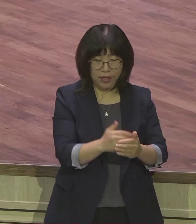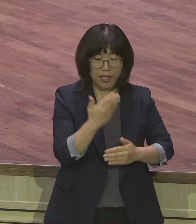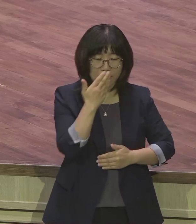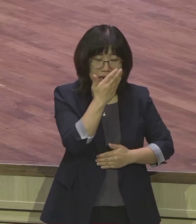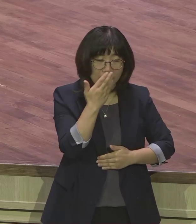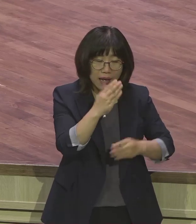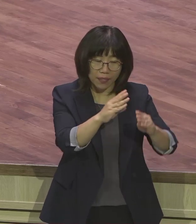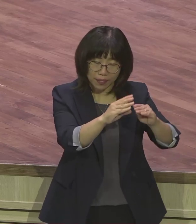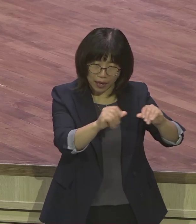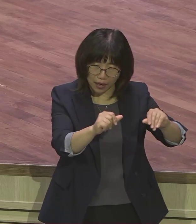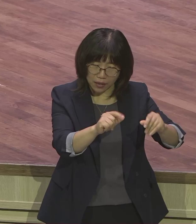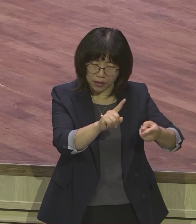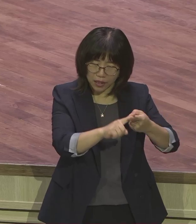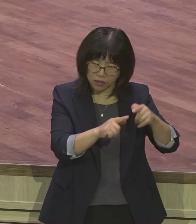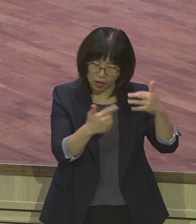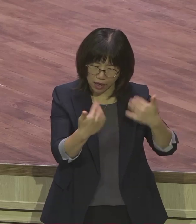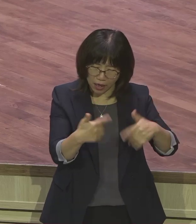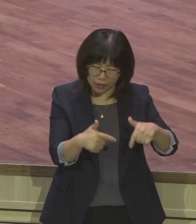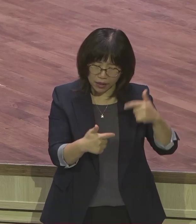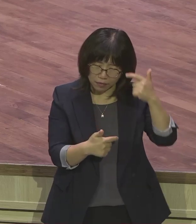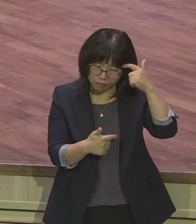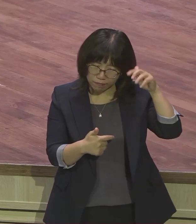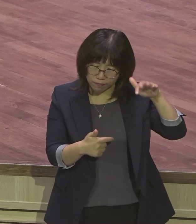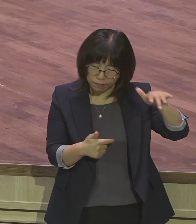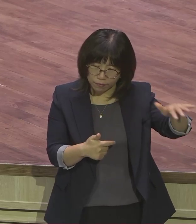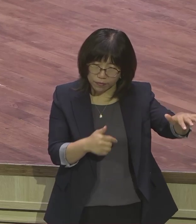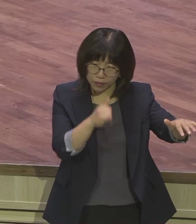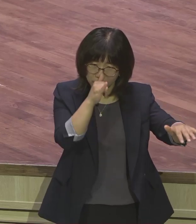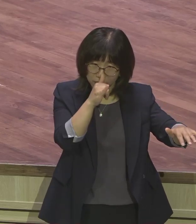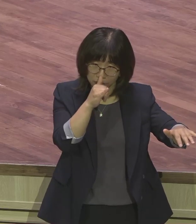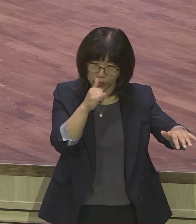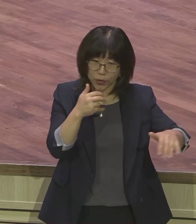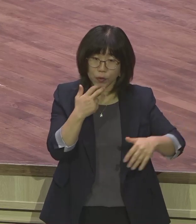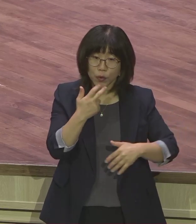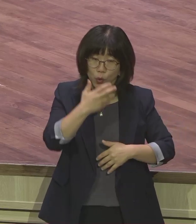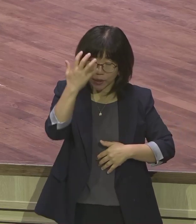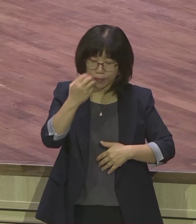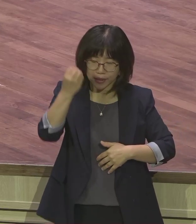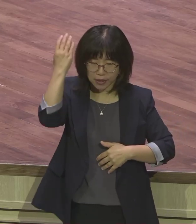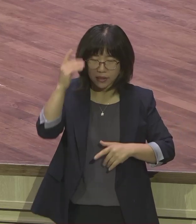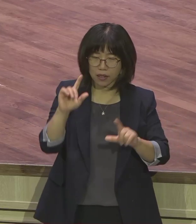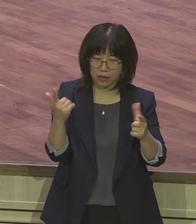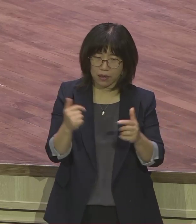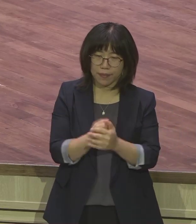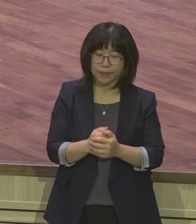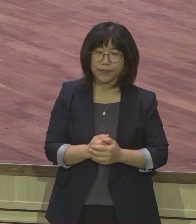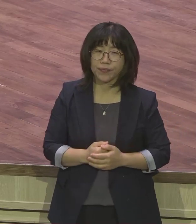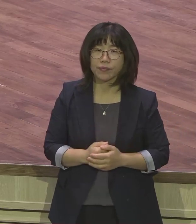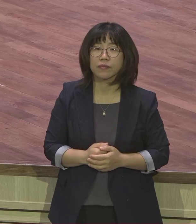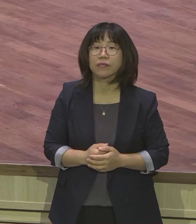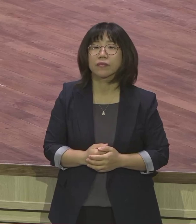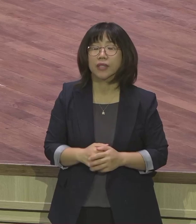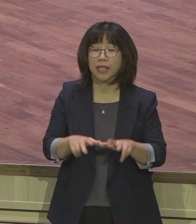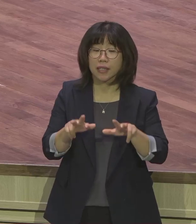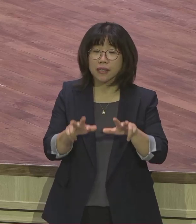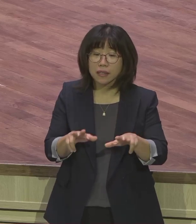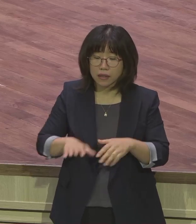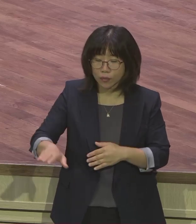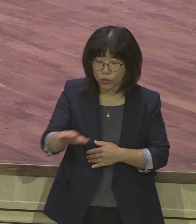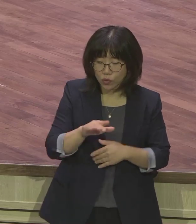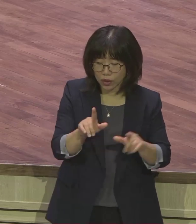요셉은 잊지 않고 늘 기억하고 있었다는 증거예요 우리도 사는 이 세상은요